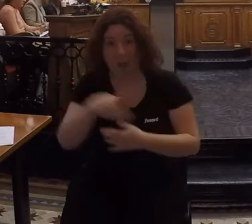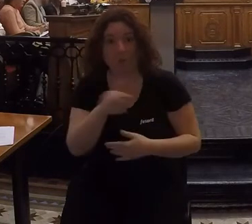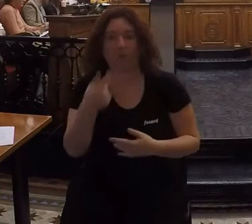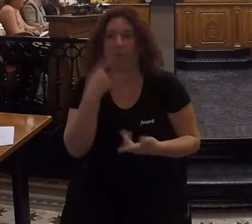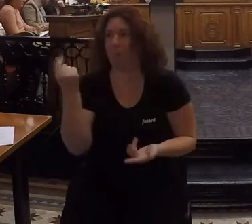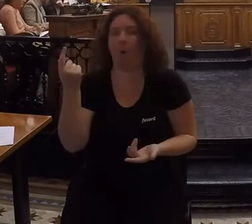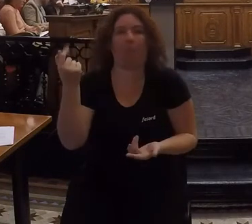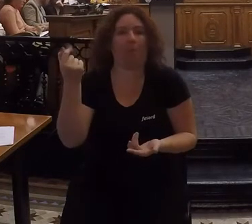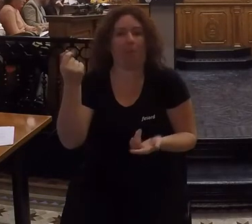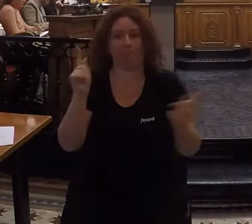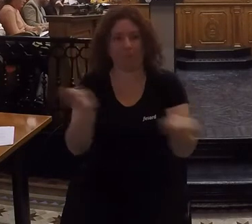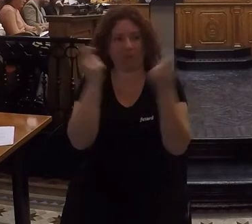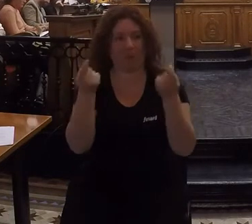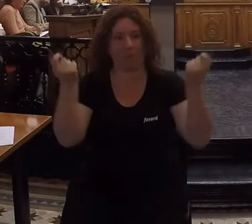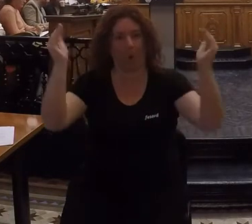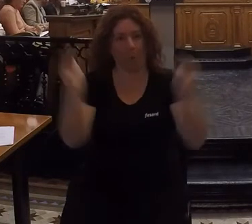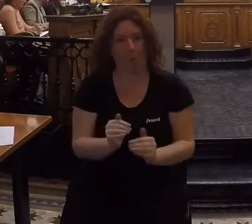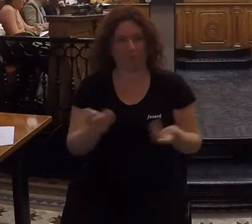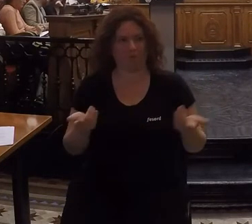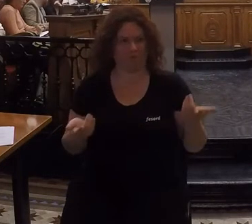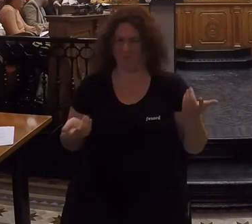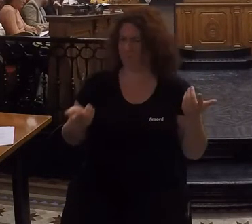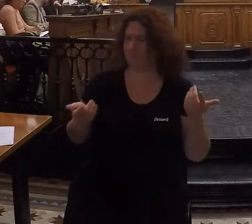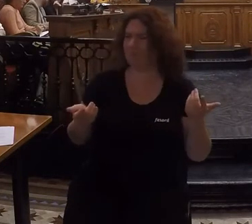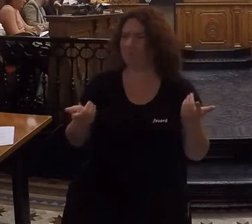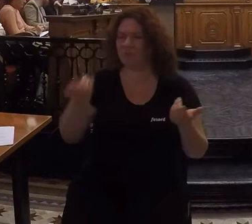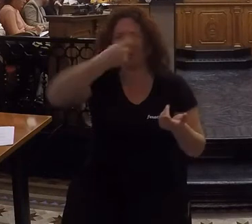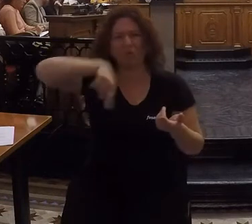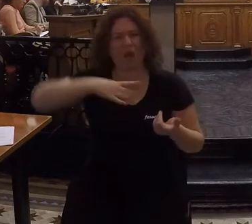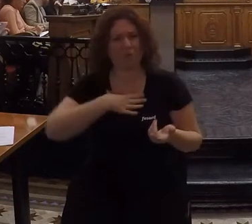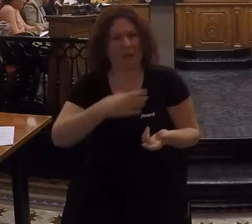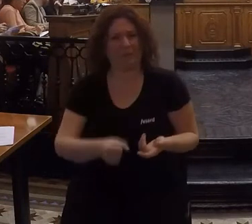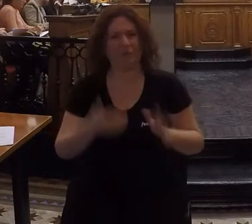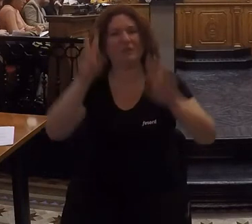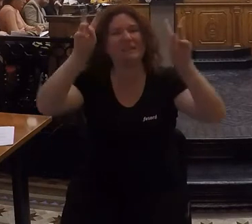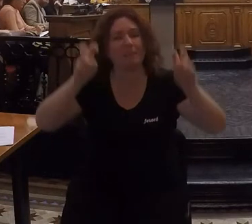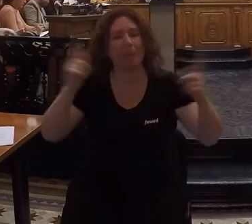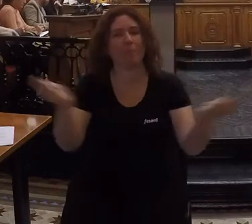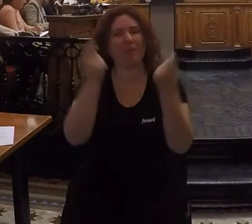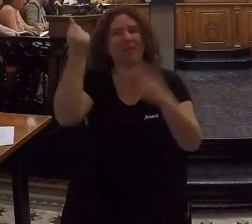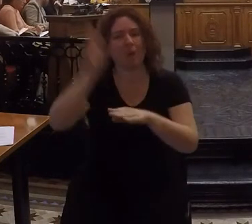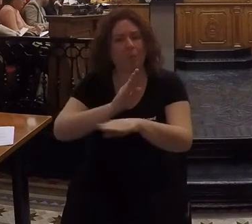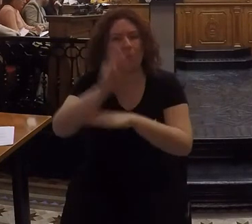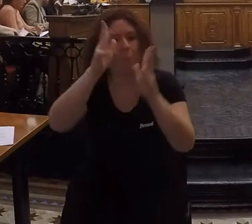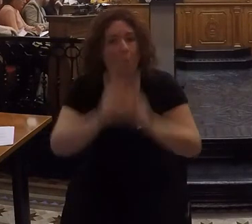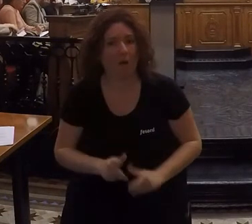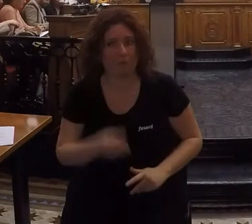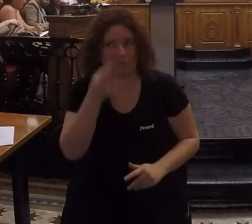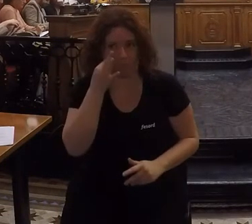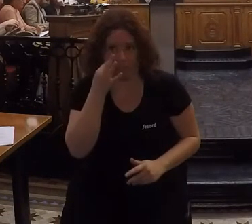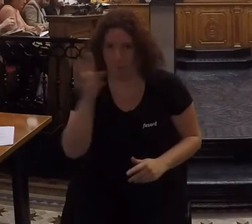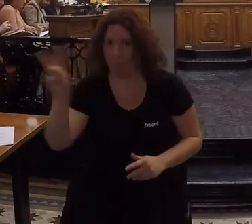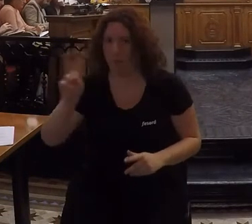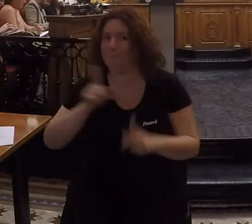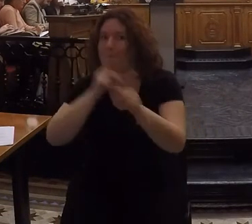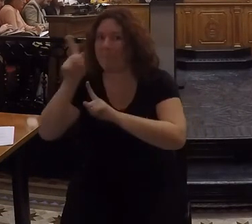la partida de publicidad. Oiga, el ayuntamiento no sé si sabe el dinero que se gasta en publicidad, pero Bolem Palmeral no pide para que